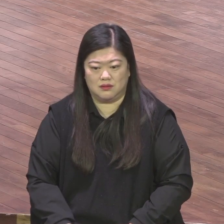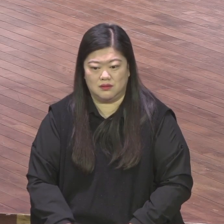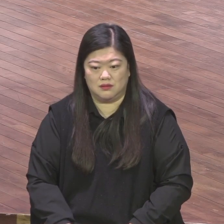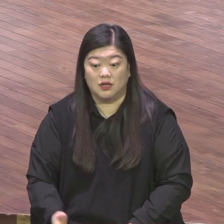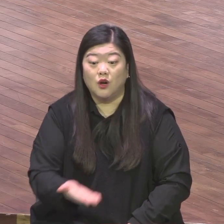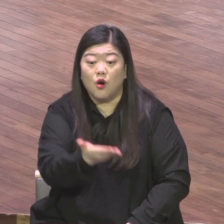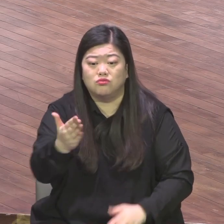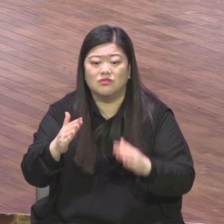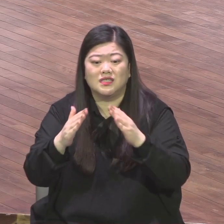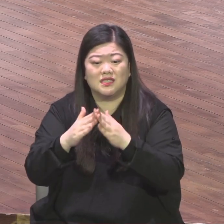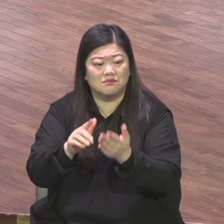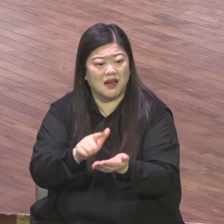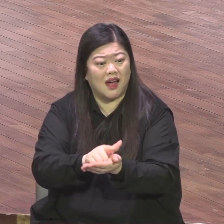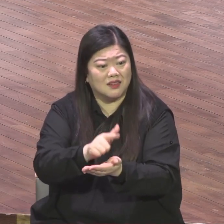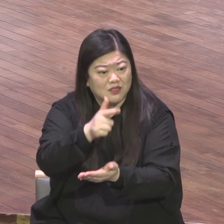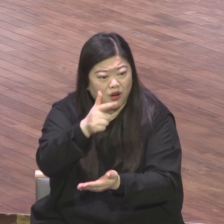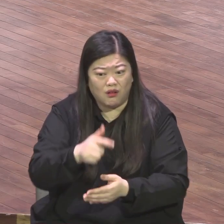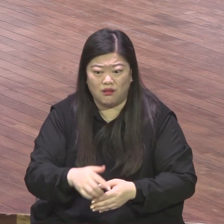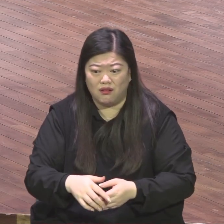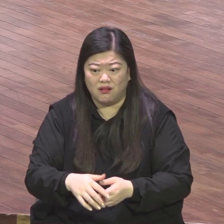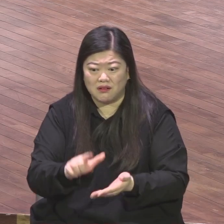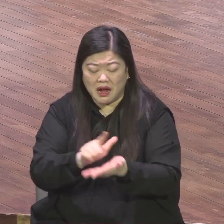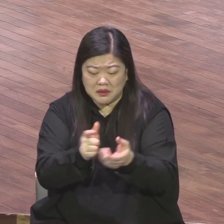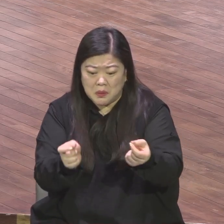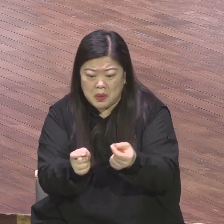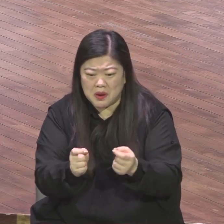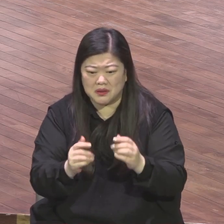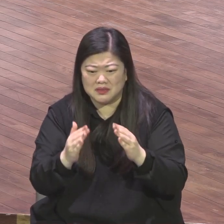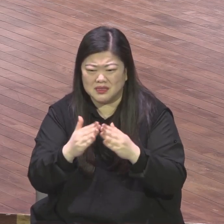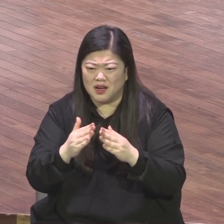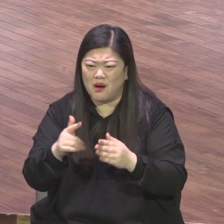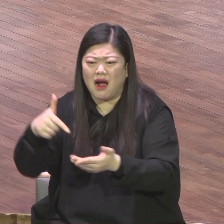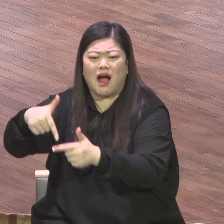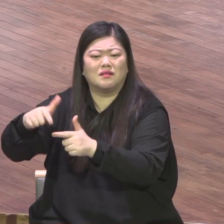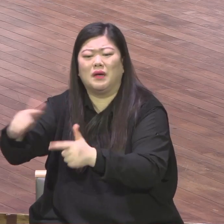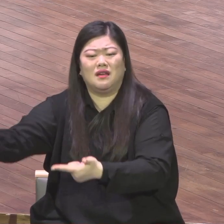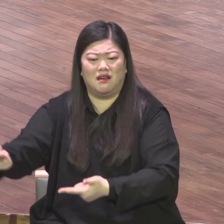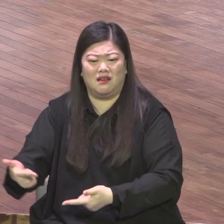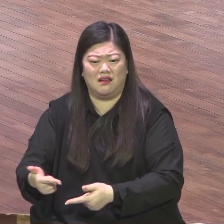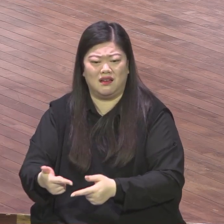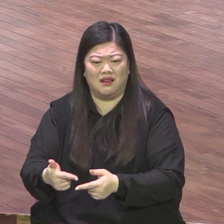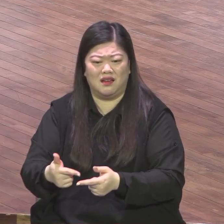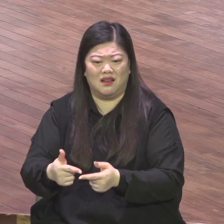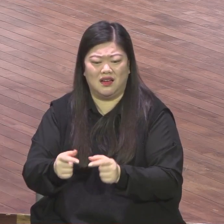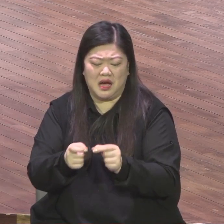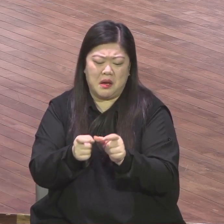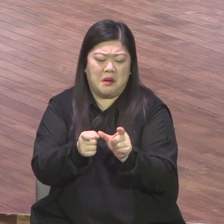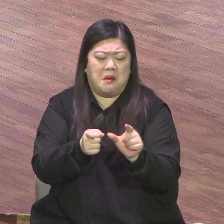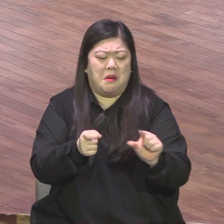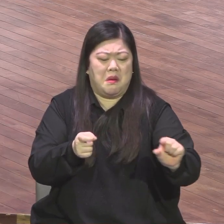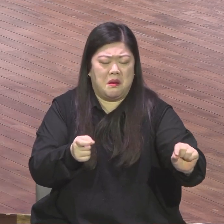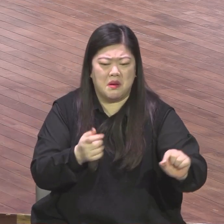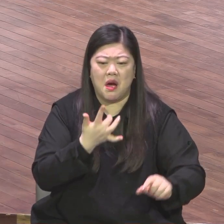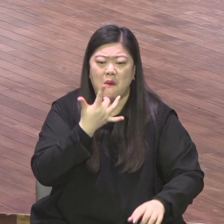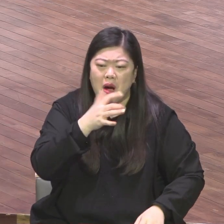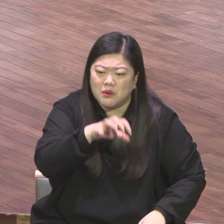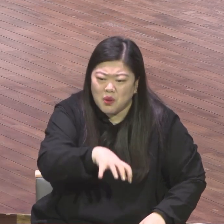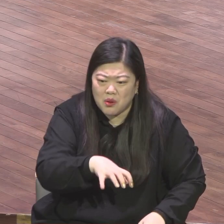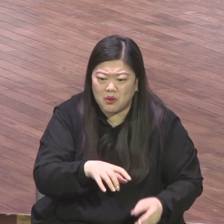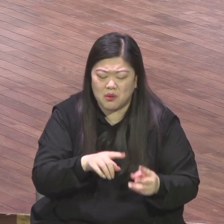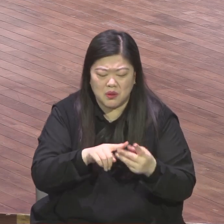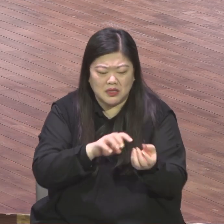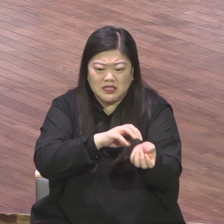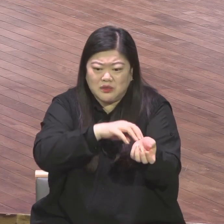살면서 방화동 살면서 방화동에서 등촌동에서 가양동에서 내 화곡동에서 내가